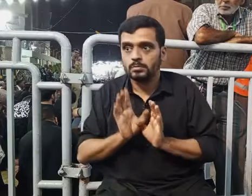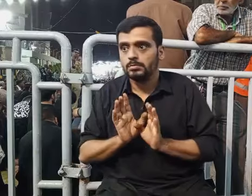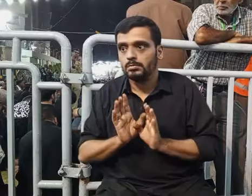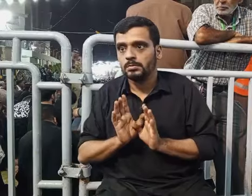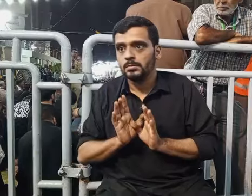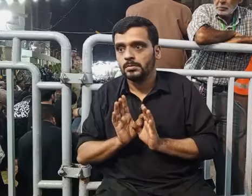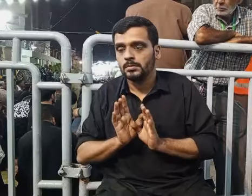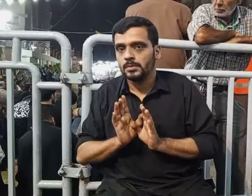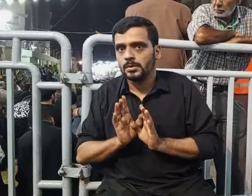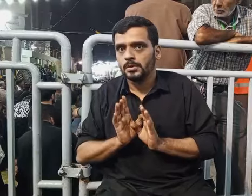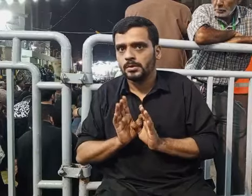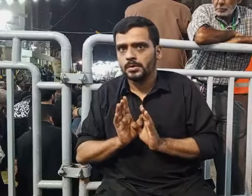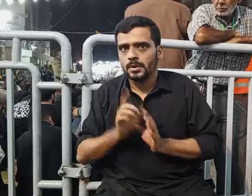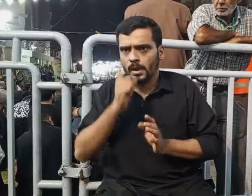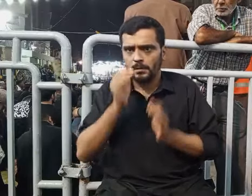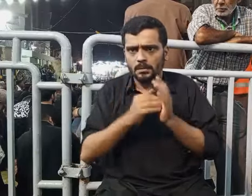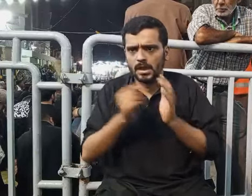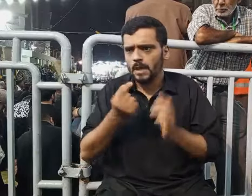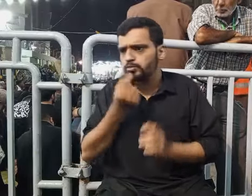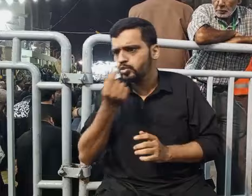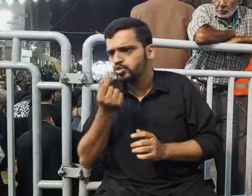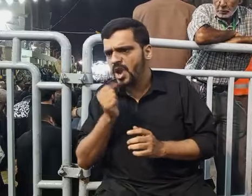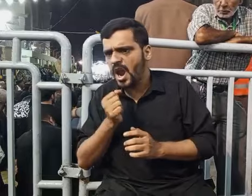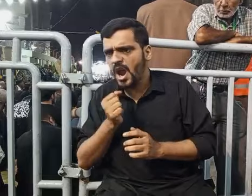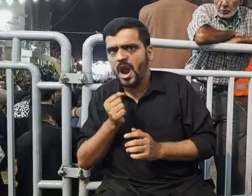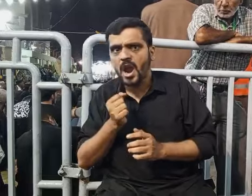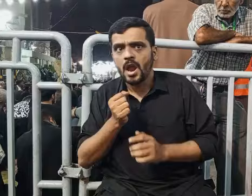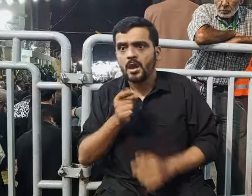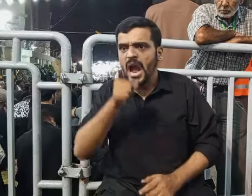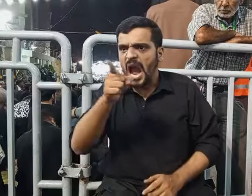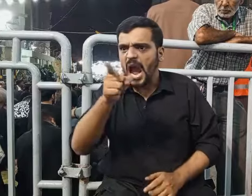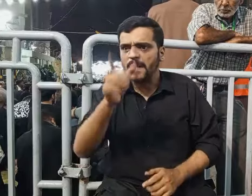بی بی زینب نے جب سوال کیا کہ بھیا آپ کے ہاتھ تو خالی ہے، لاش کہاں؟